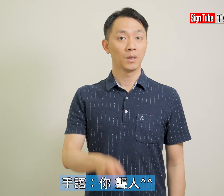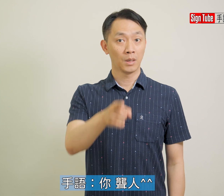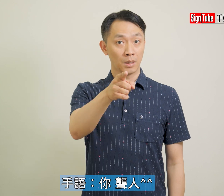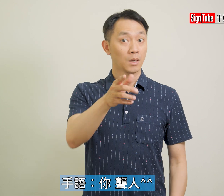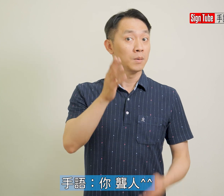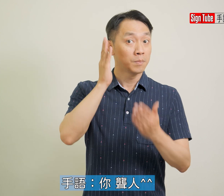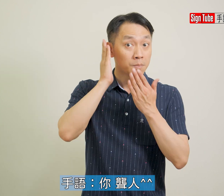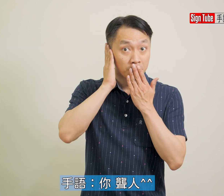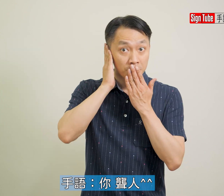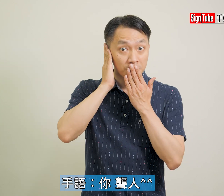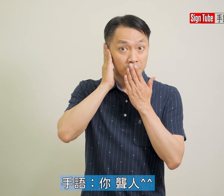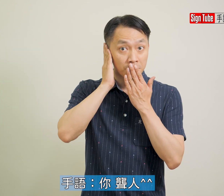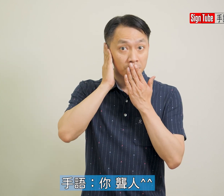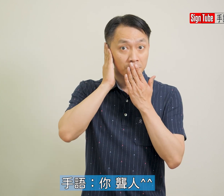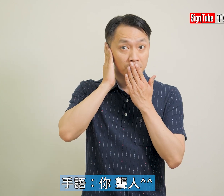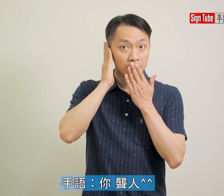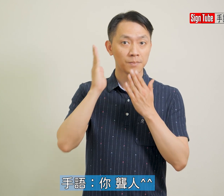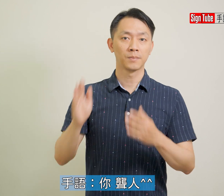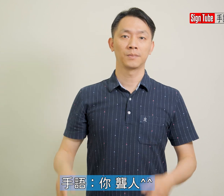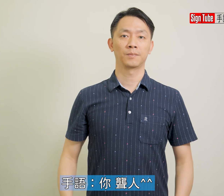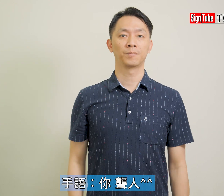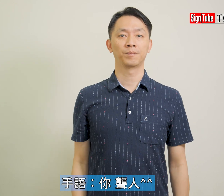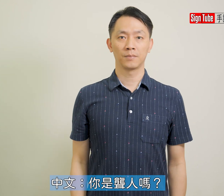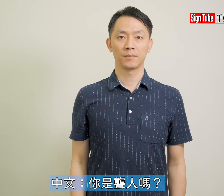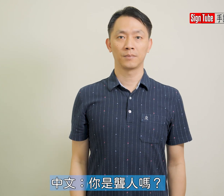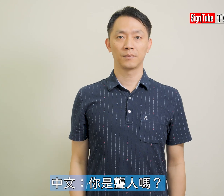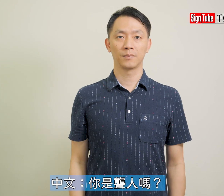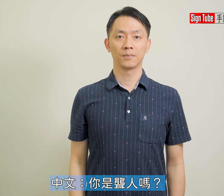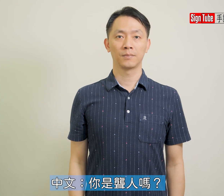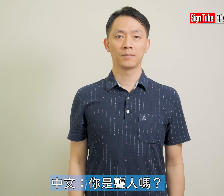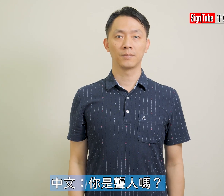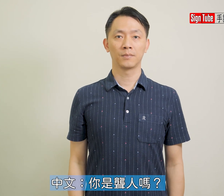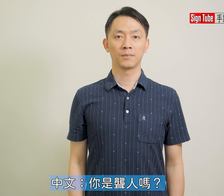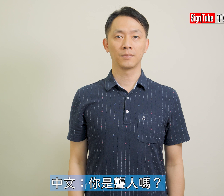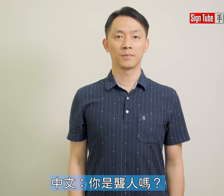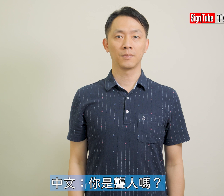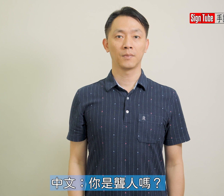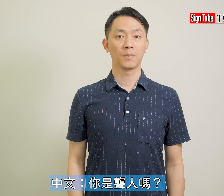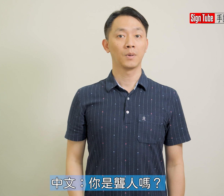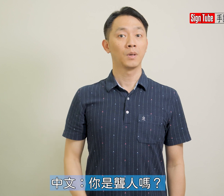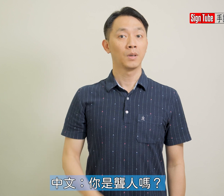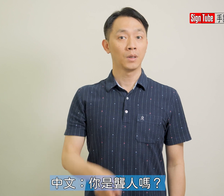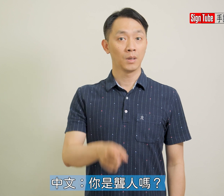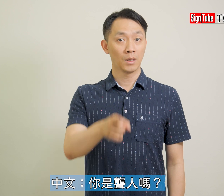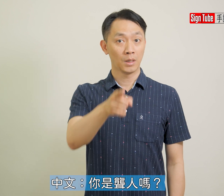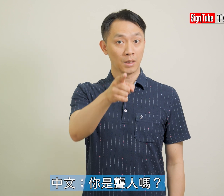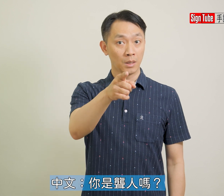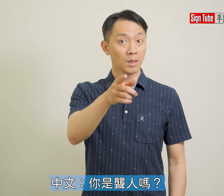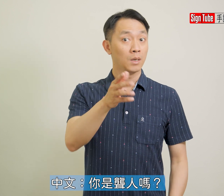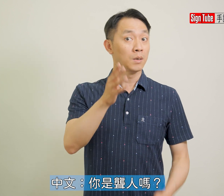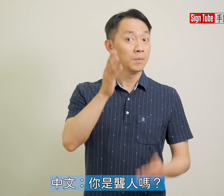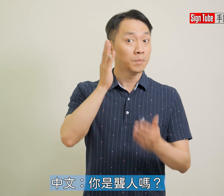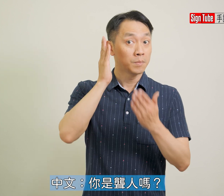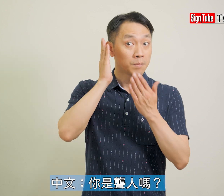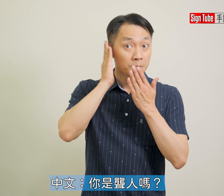手语笔法，你聋人，抬眉。中文意思，你是聋人吗？